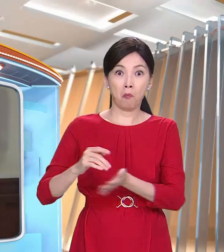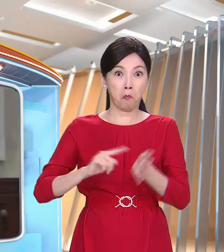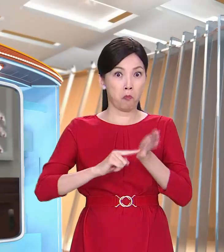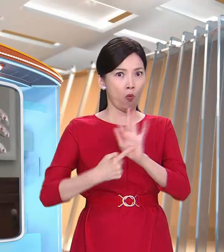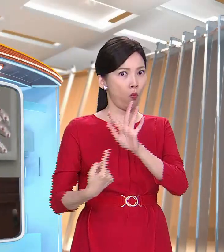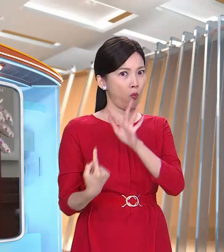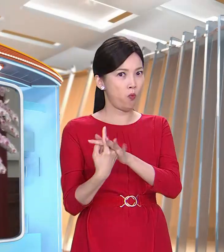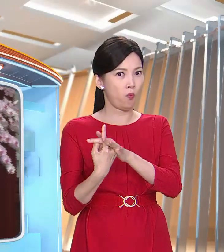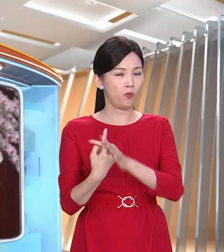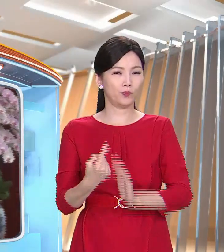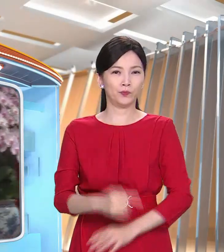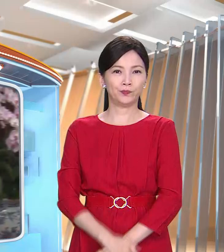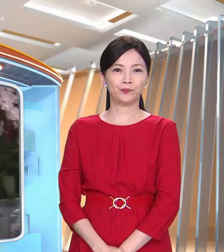故事。